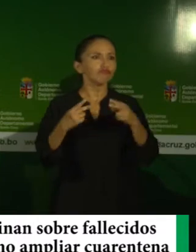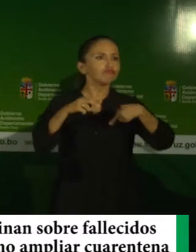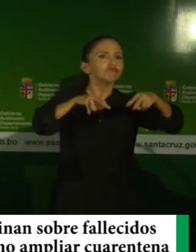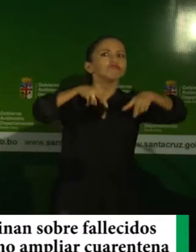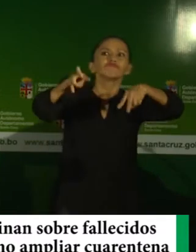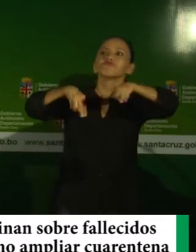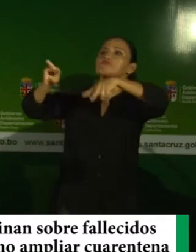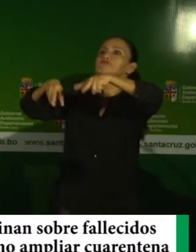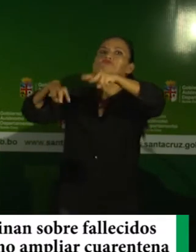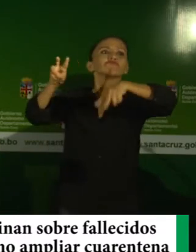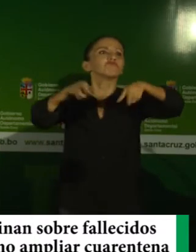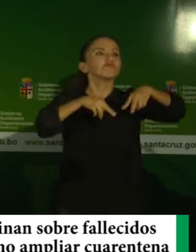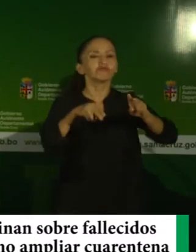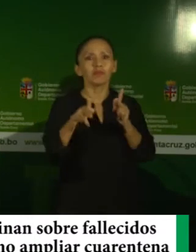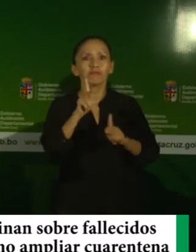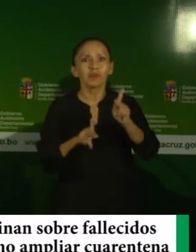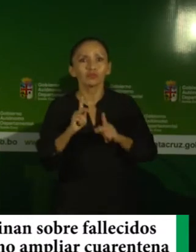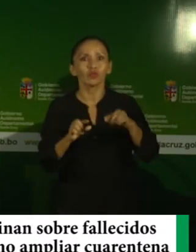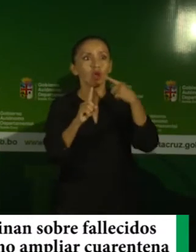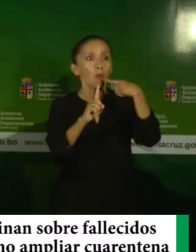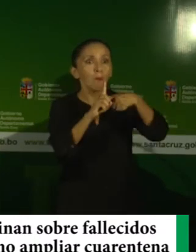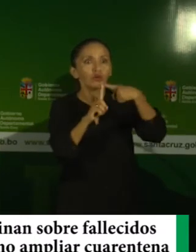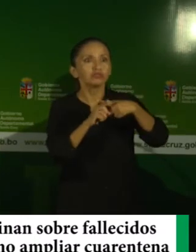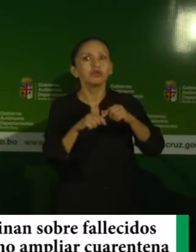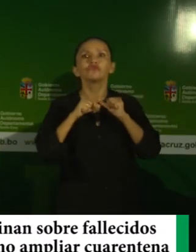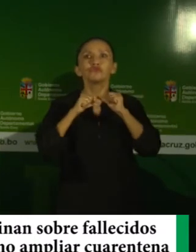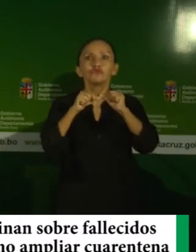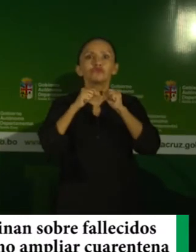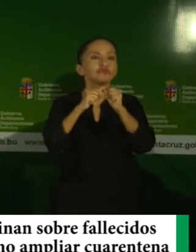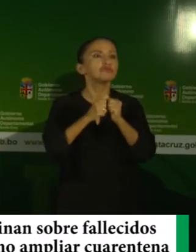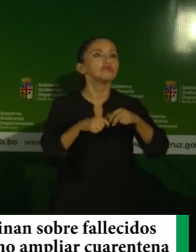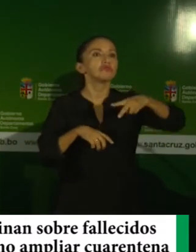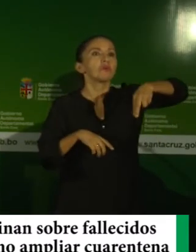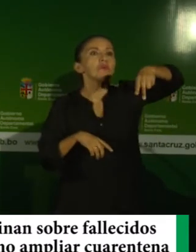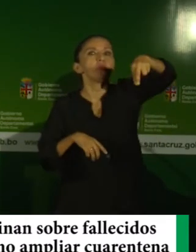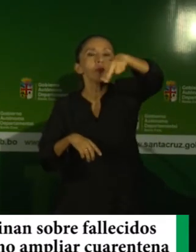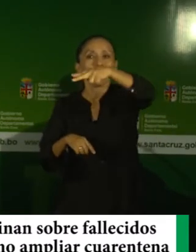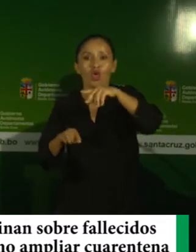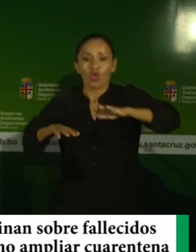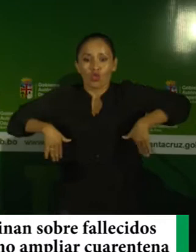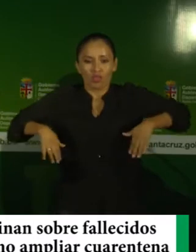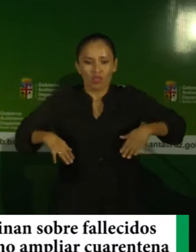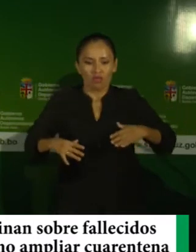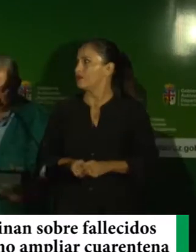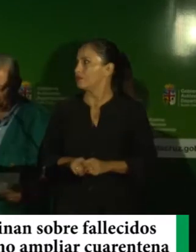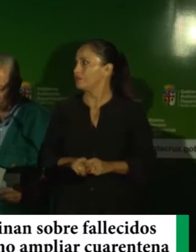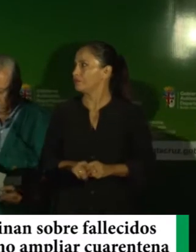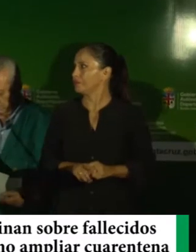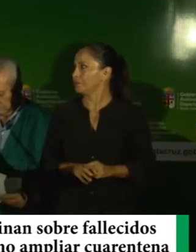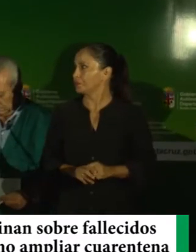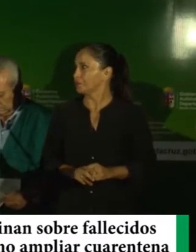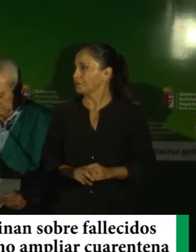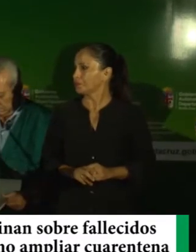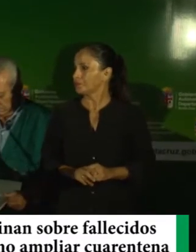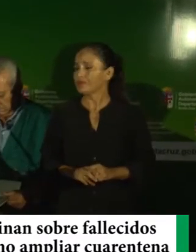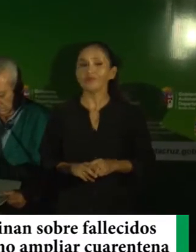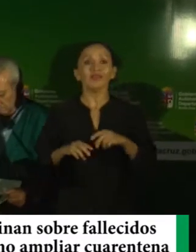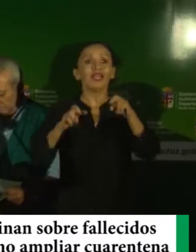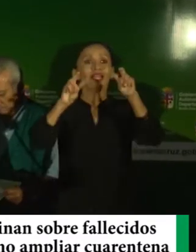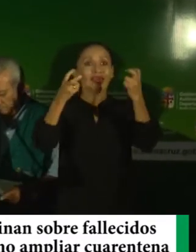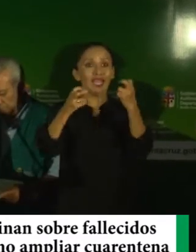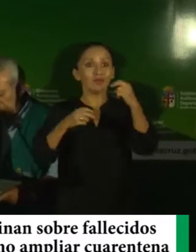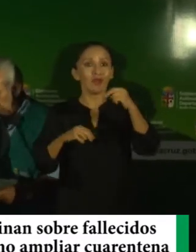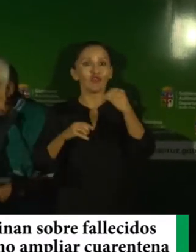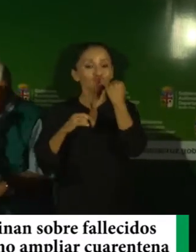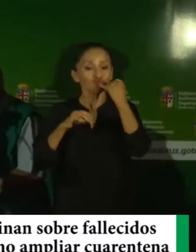circulando gente con positivo que todavía no nos ha presentado sintomatología. Bien, el caso de